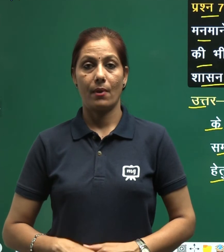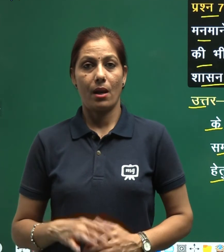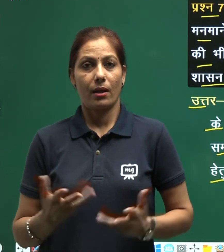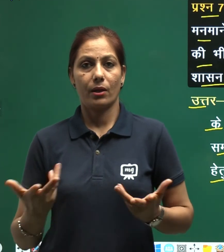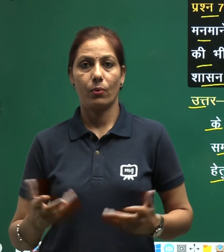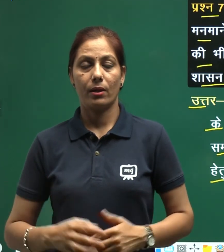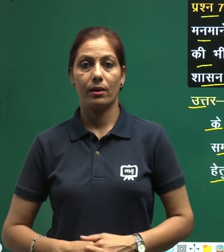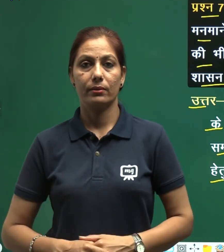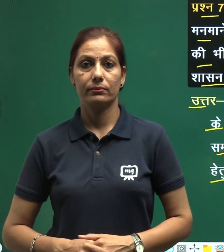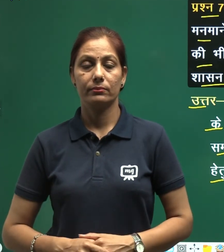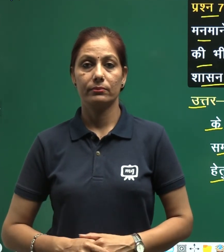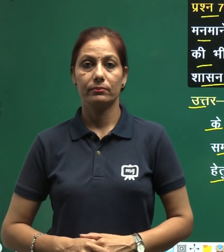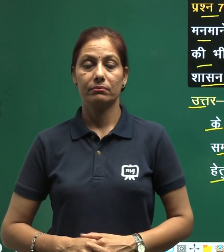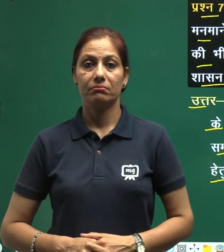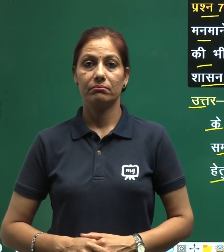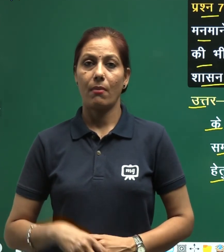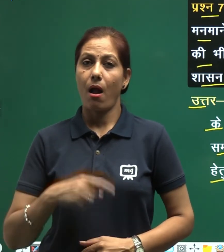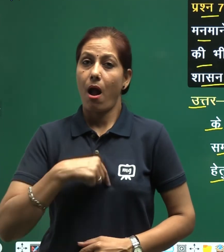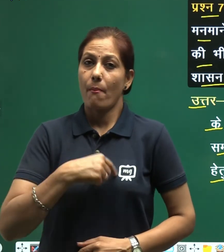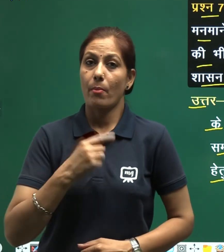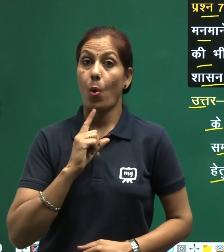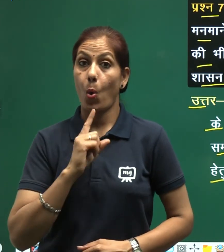केवल मनमाने हुक्म चलाना,